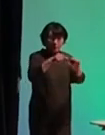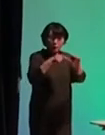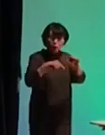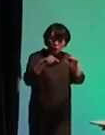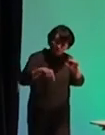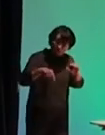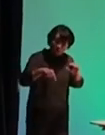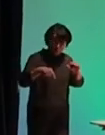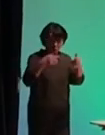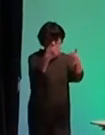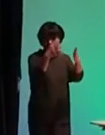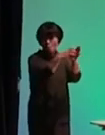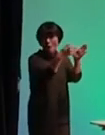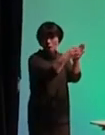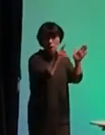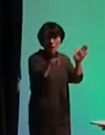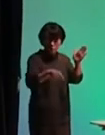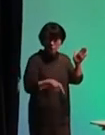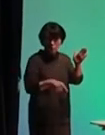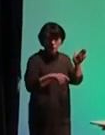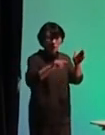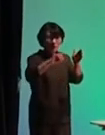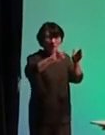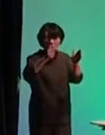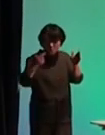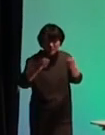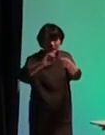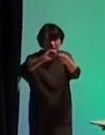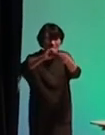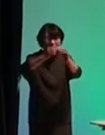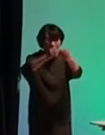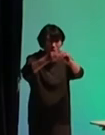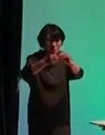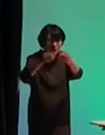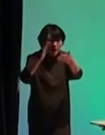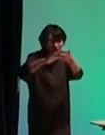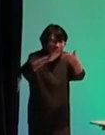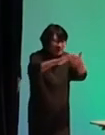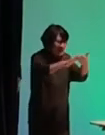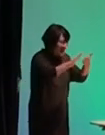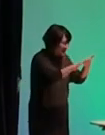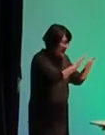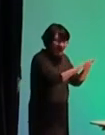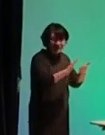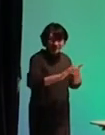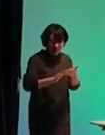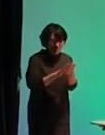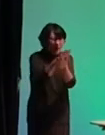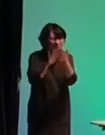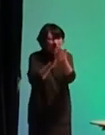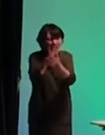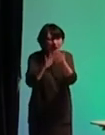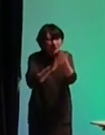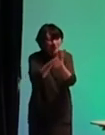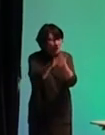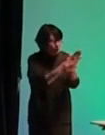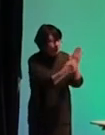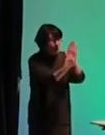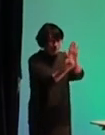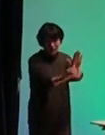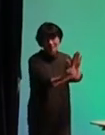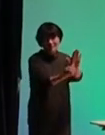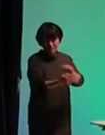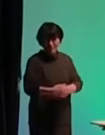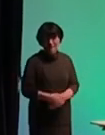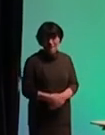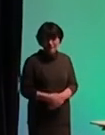ルみたいになりますよね。これが違う色がそれぞれ重なり合って何かこう交わり合っているようなものを表現していると思うんですけれ